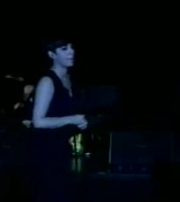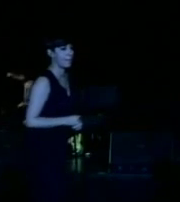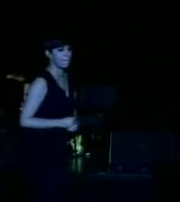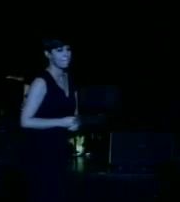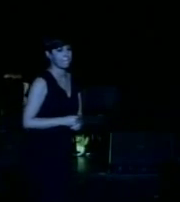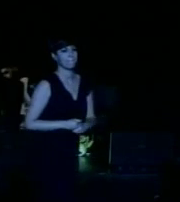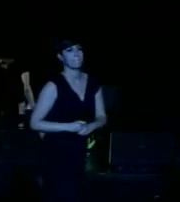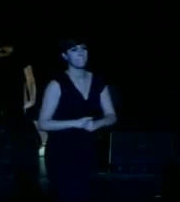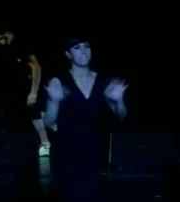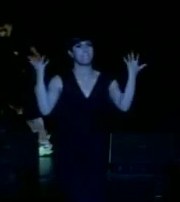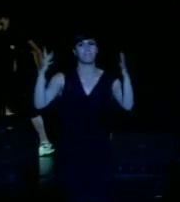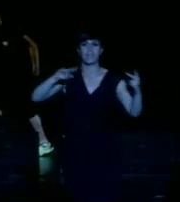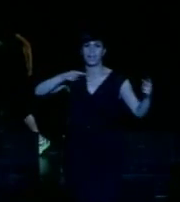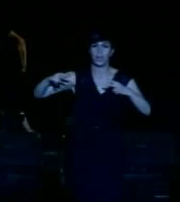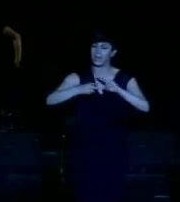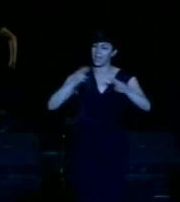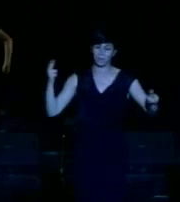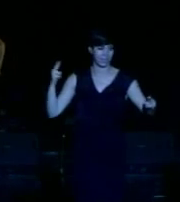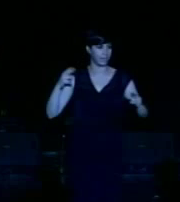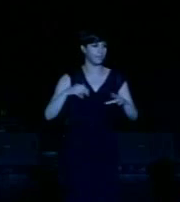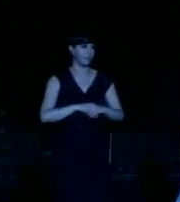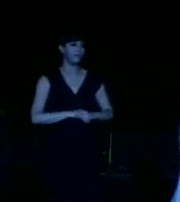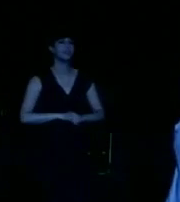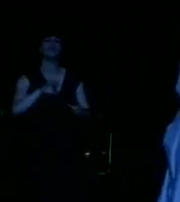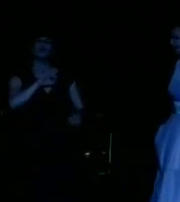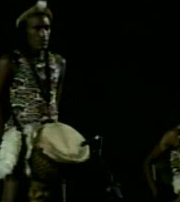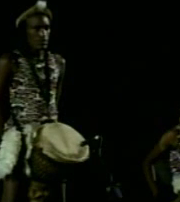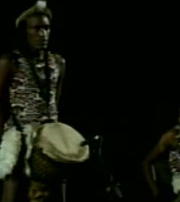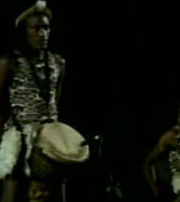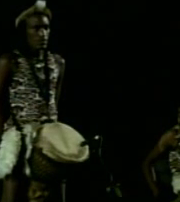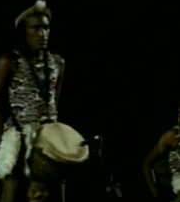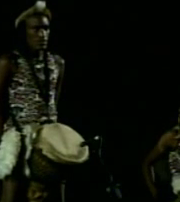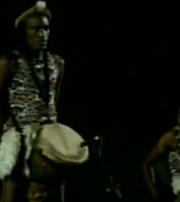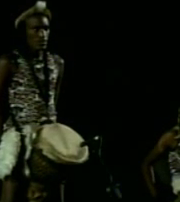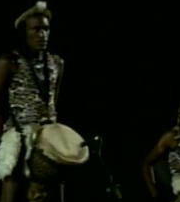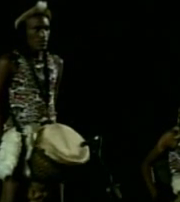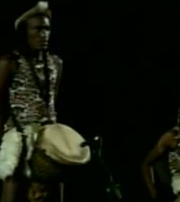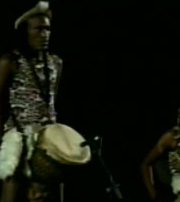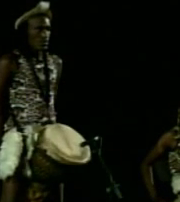Chis, como lo consigue, cada día más rápida, ¿eh? Con todos ustedes.